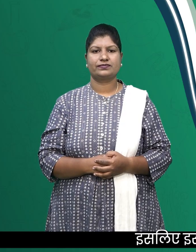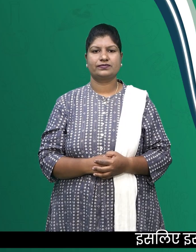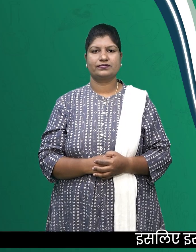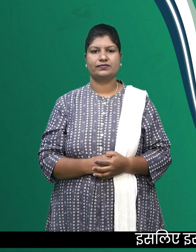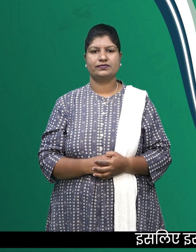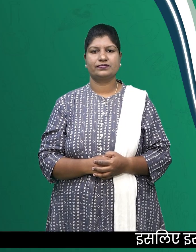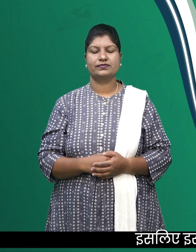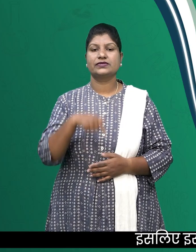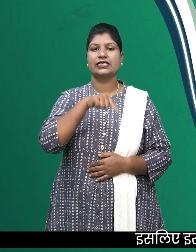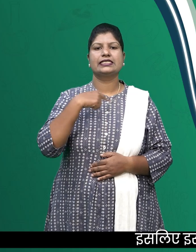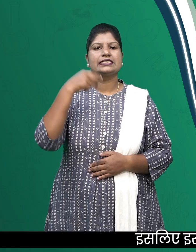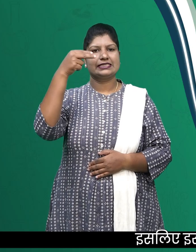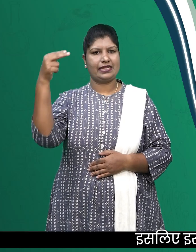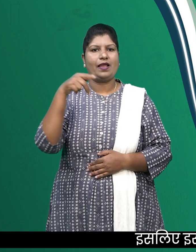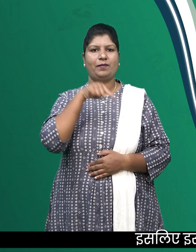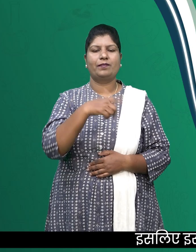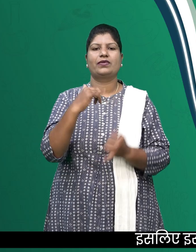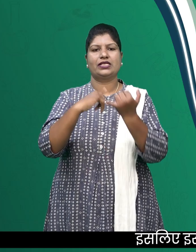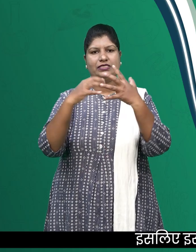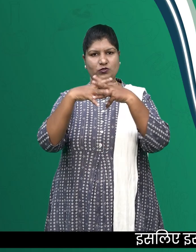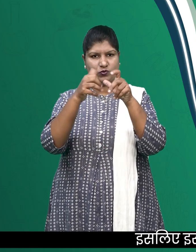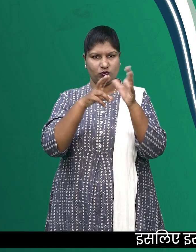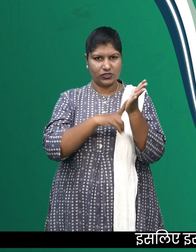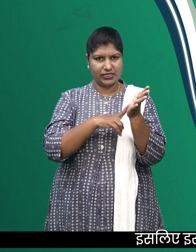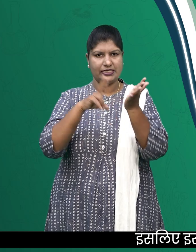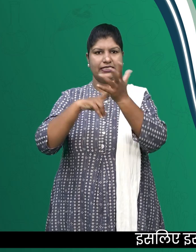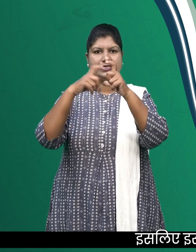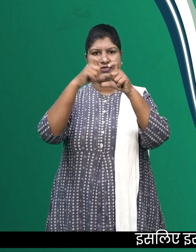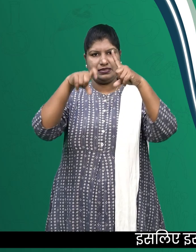इसलिए इसका नाम हंस गर्दन फ्लास्क है।